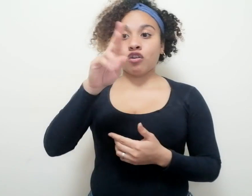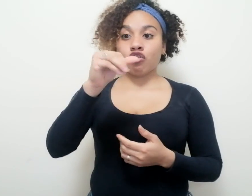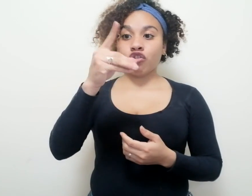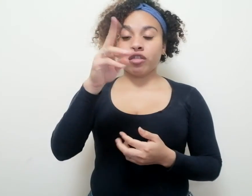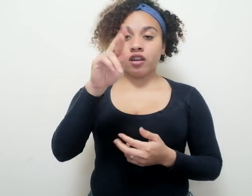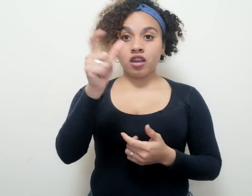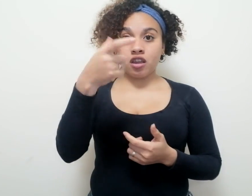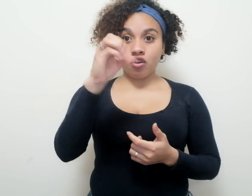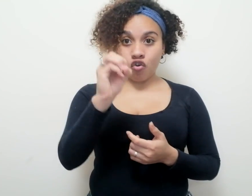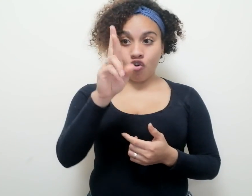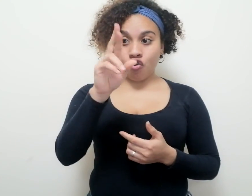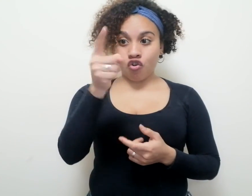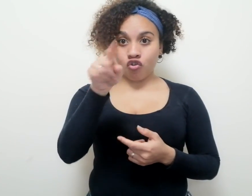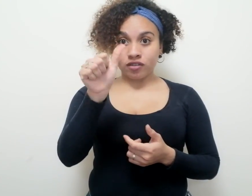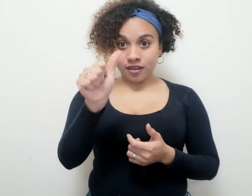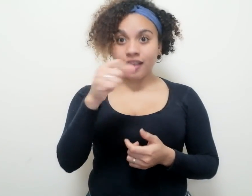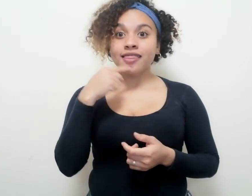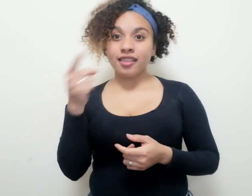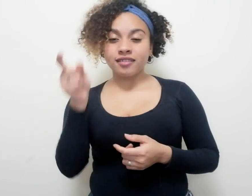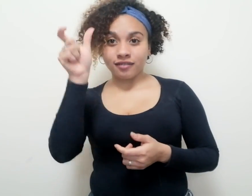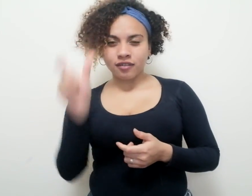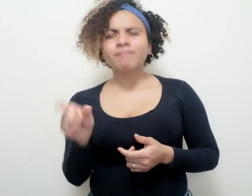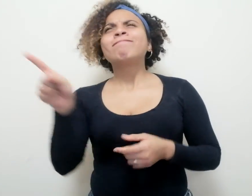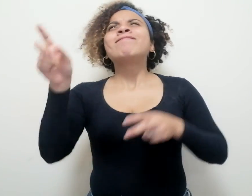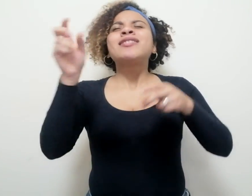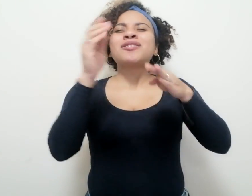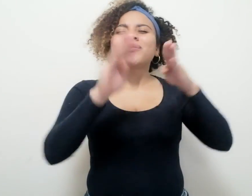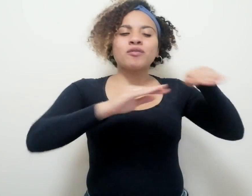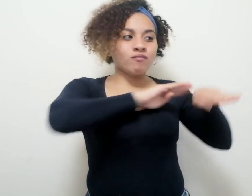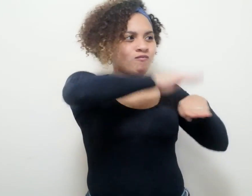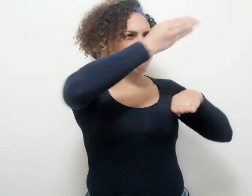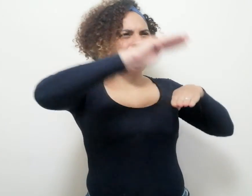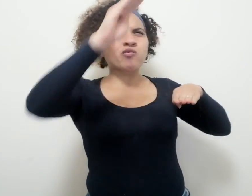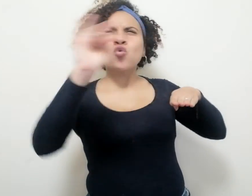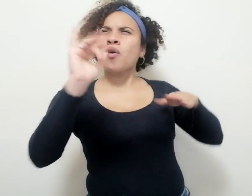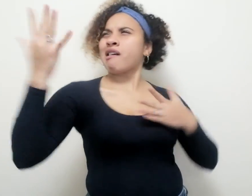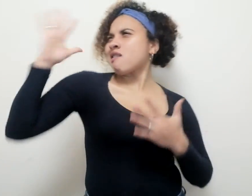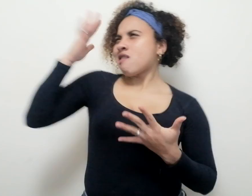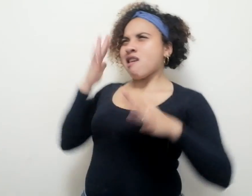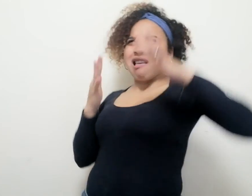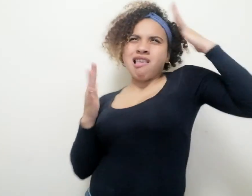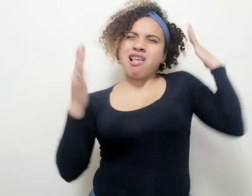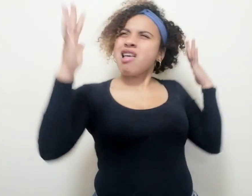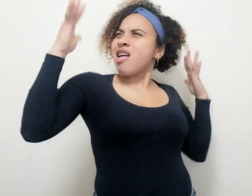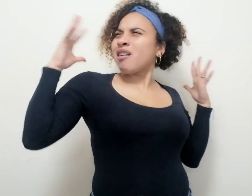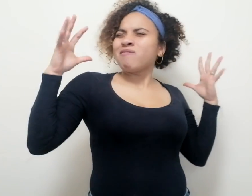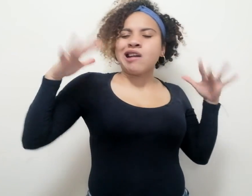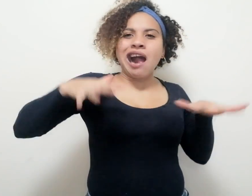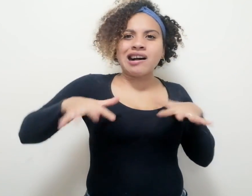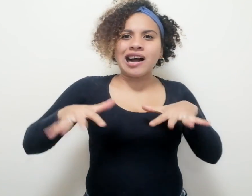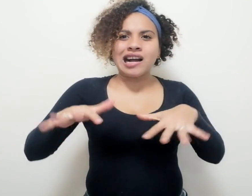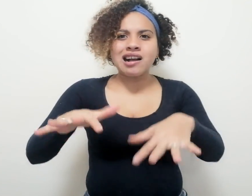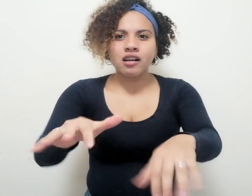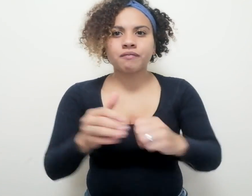Rosa, los cerros son boscosos y abruptos. Para